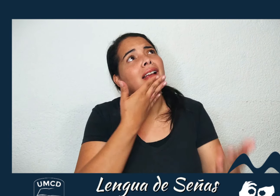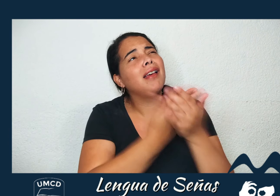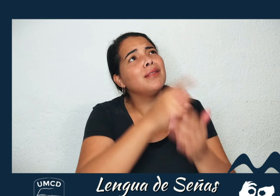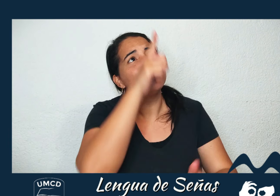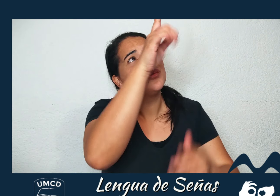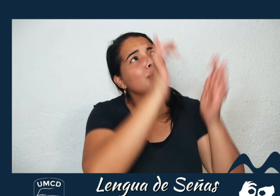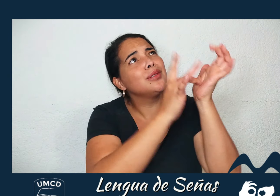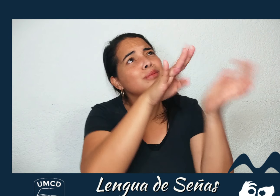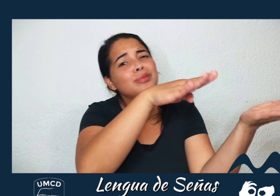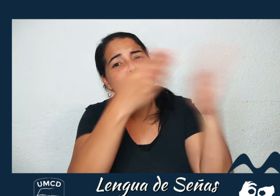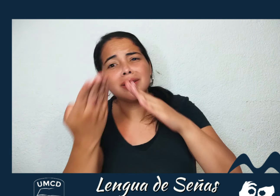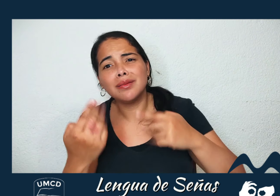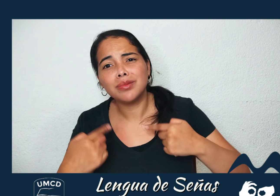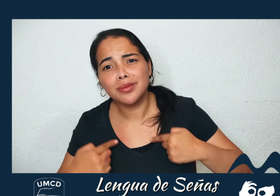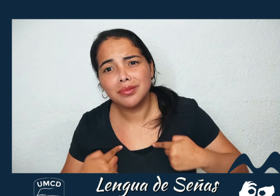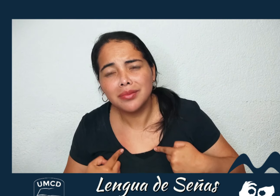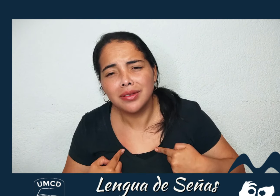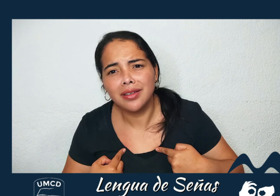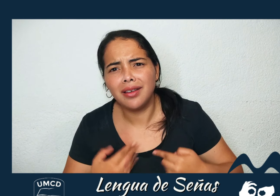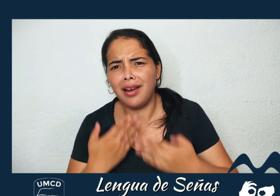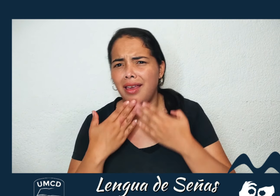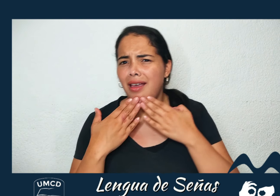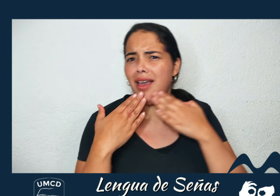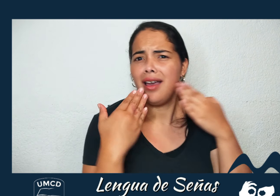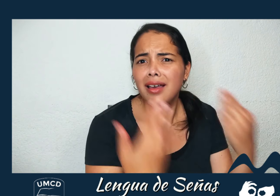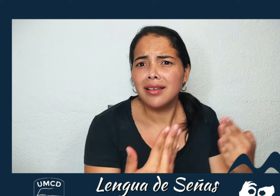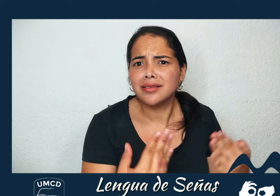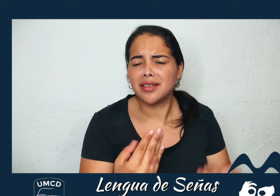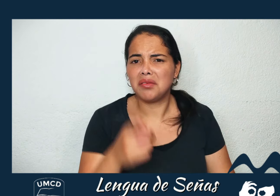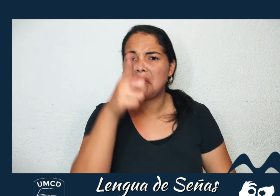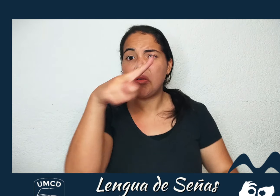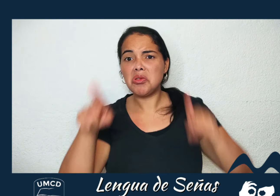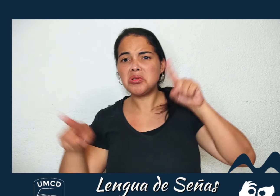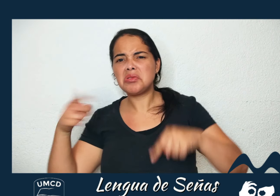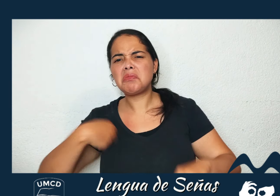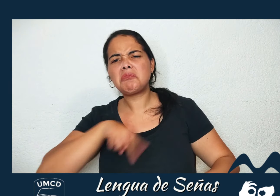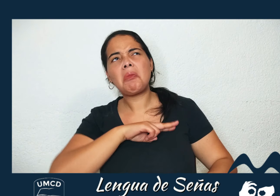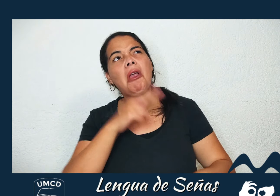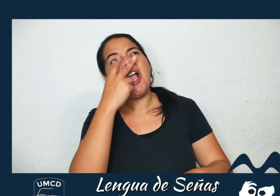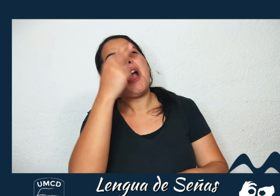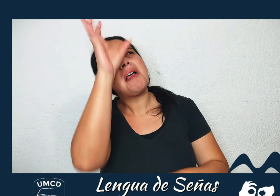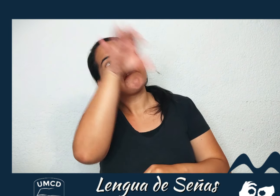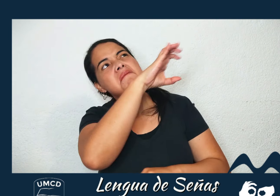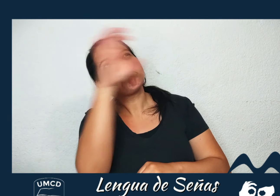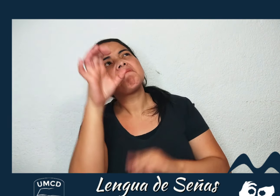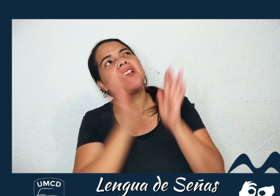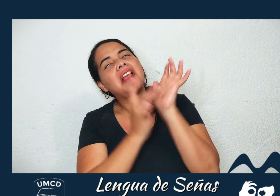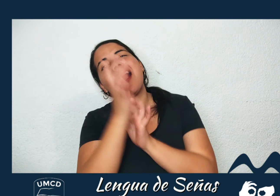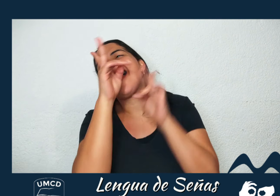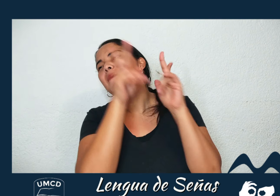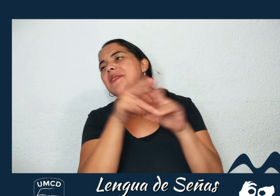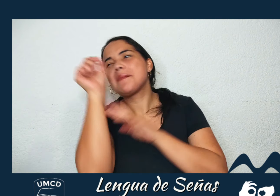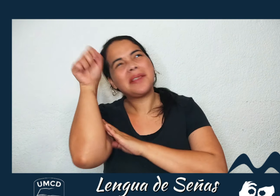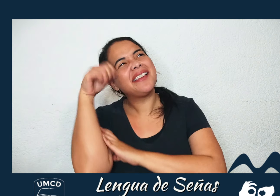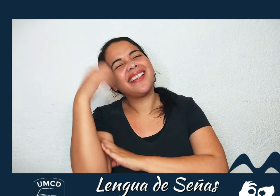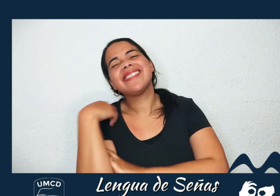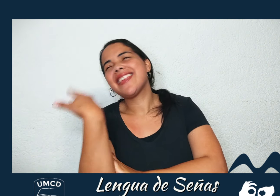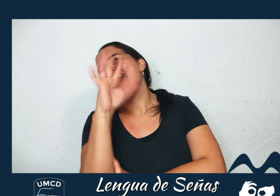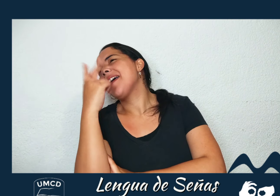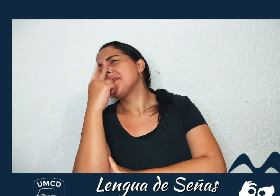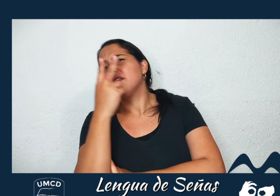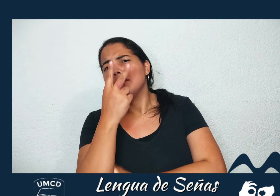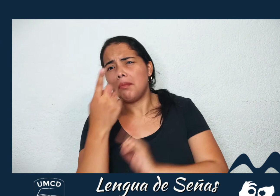ya pagó por mi maldad, en ese instante me es traspasada su justicia y por ende